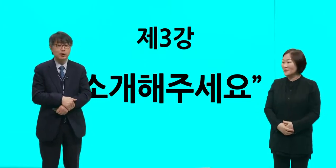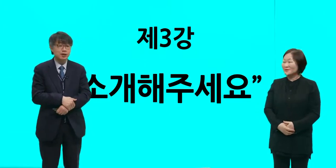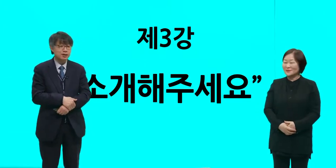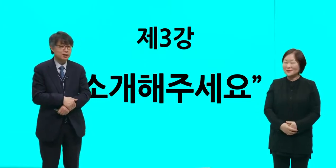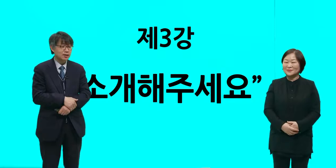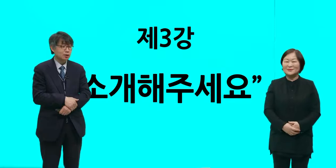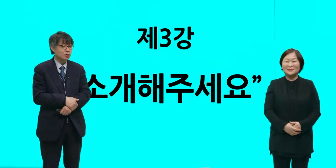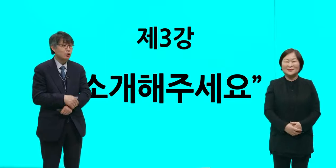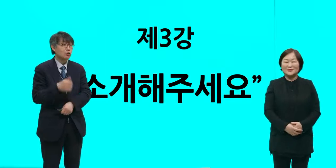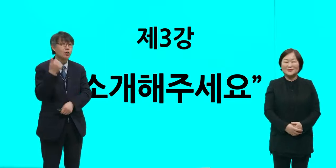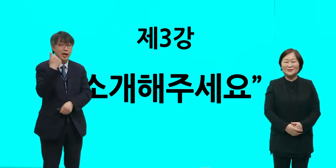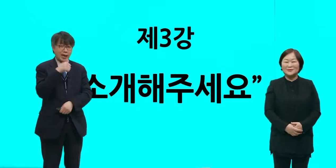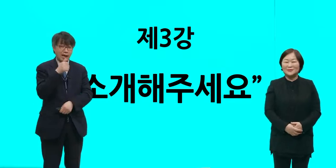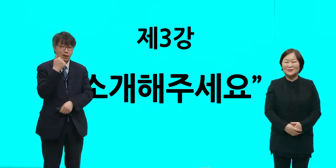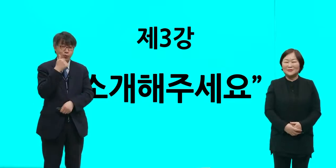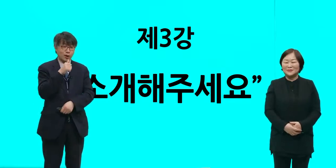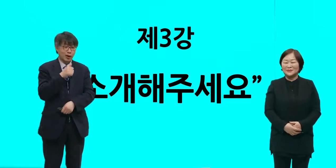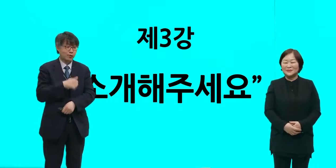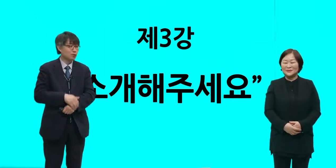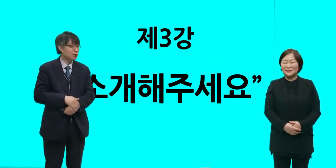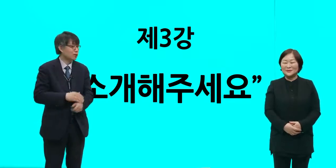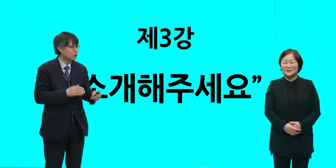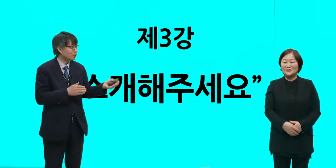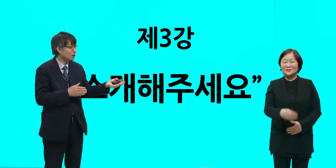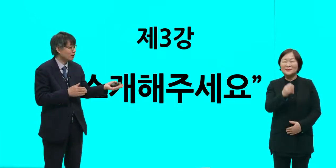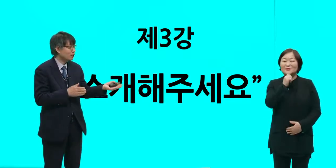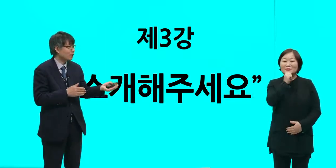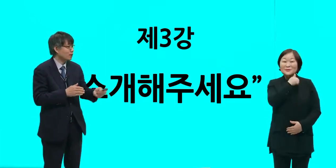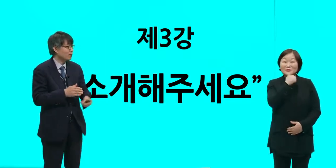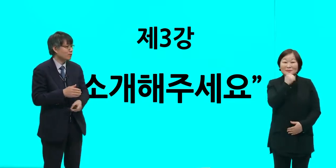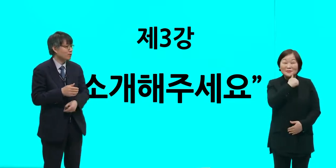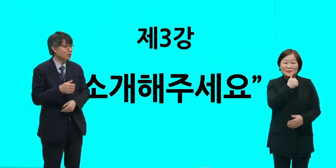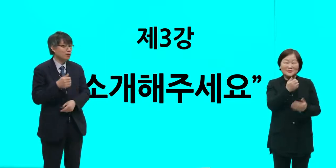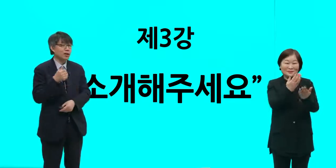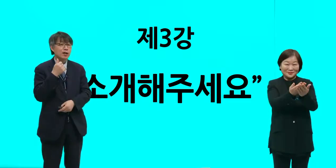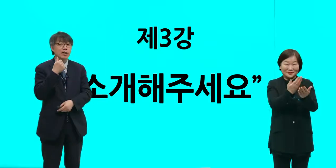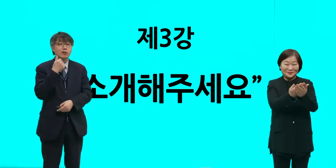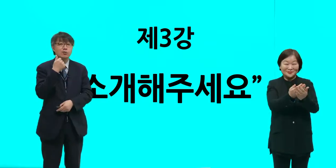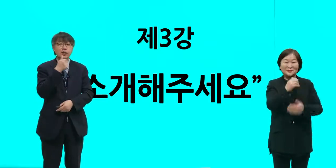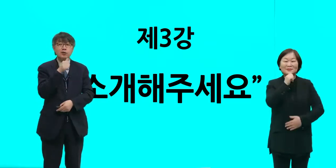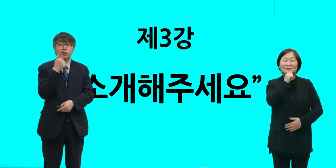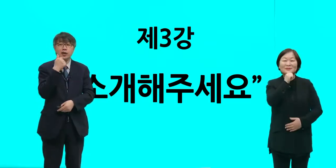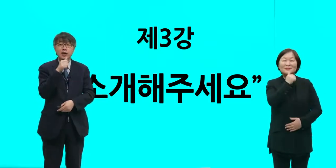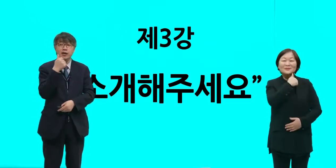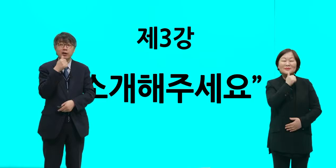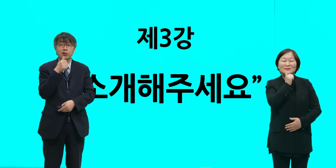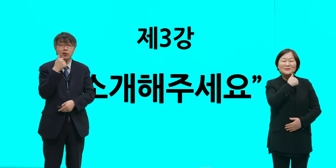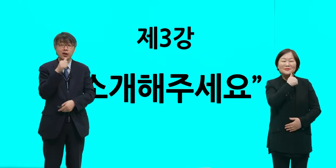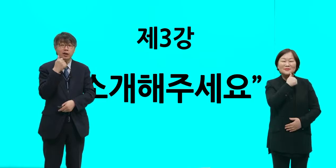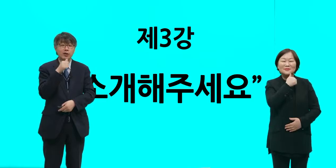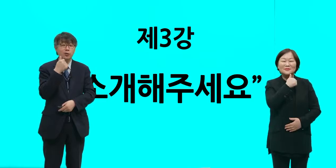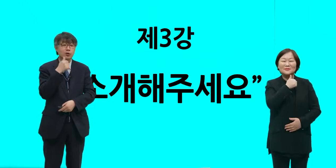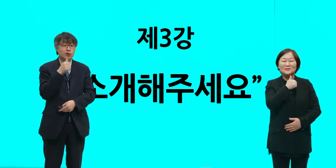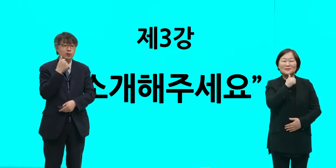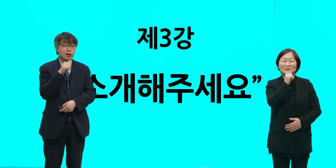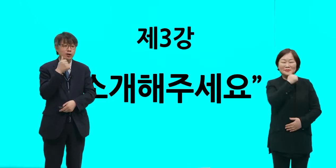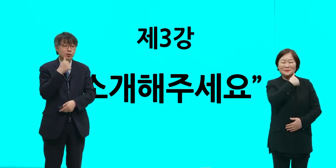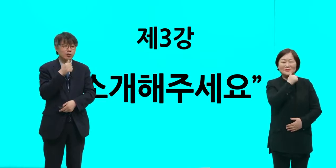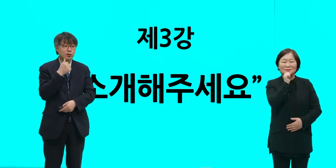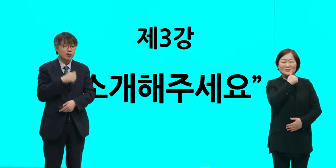오늘은 소개. 우리 소개를 한번 해볼까요? 이렇게 턱 밑에서 이렇게 돌려주시면 될